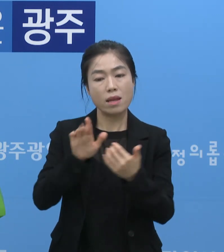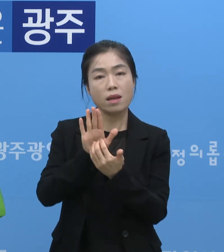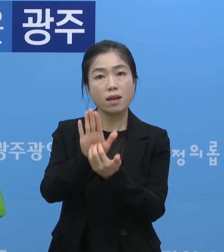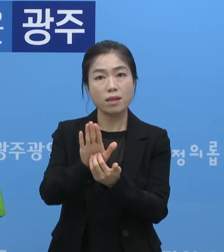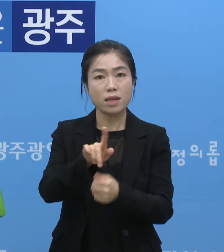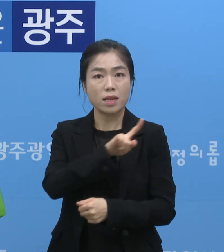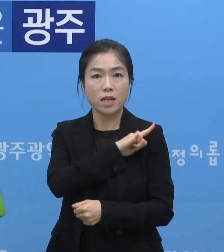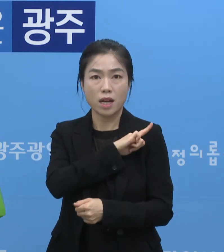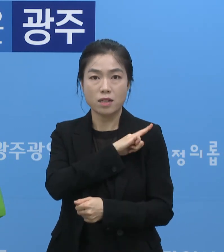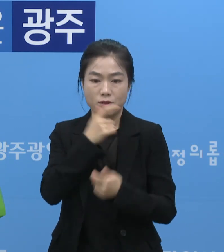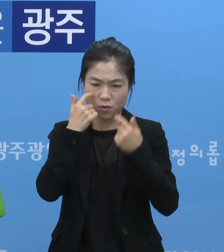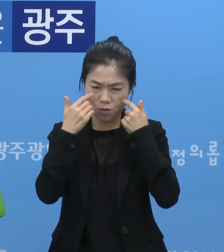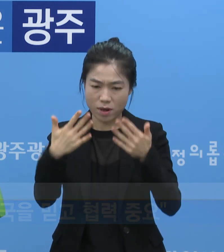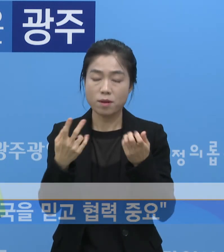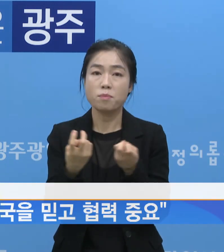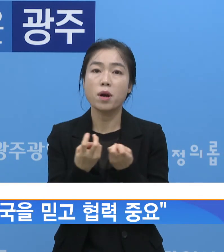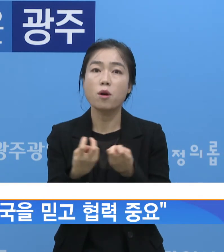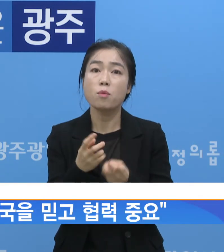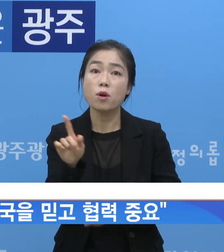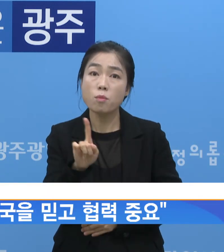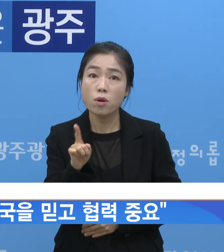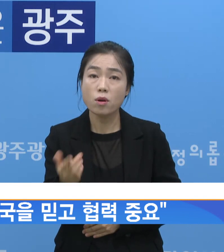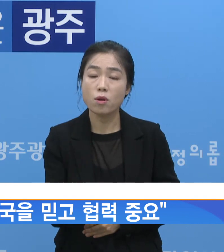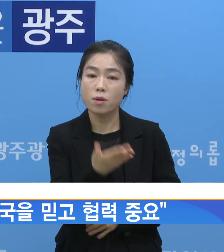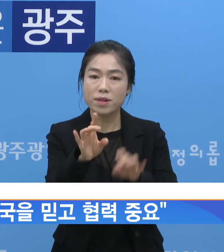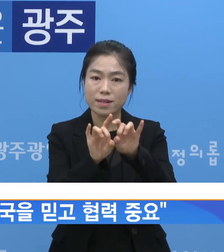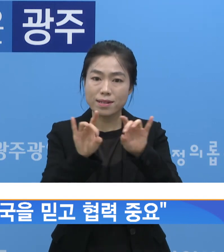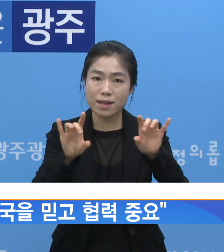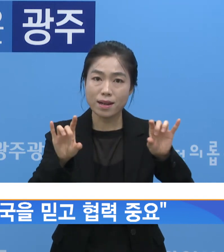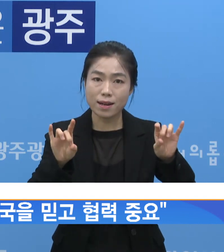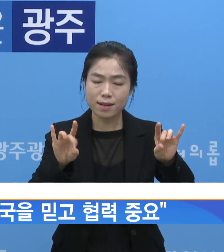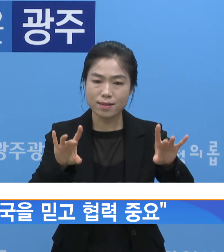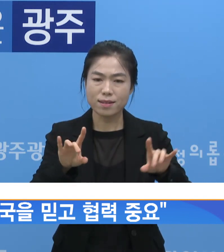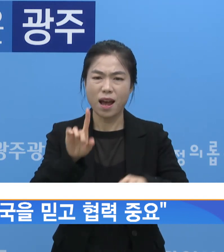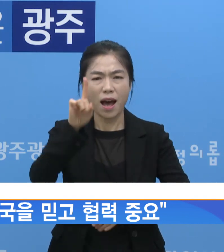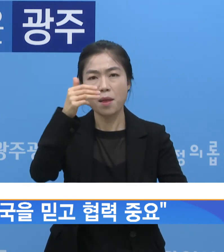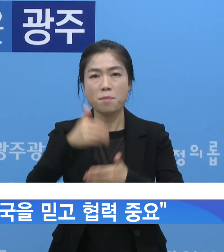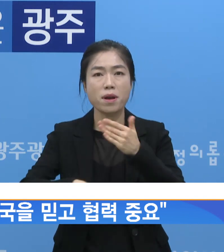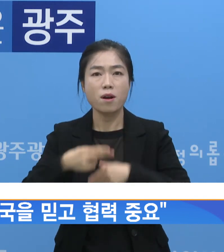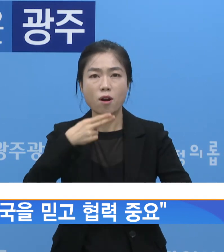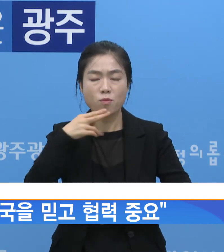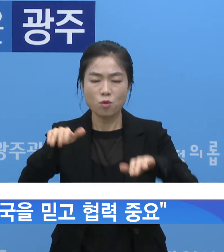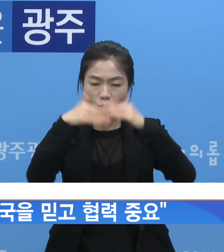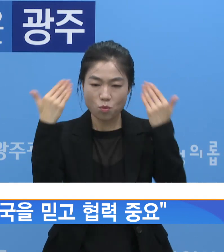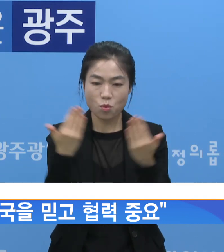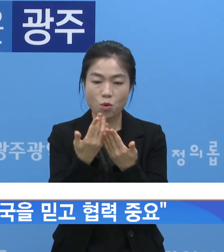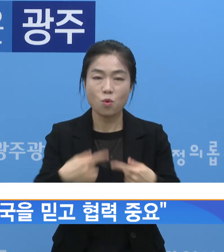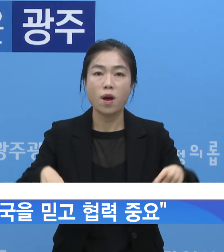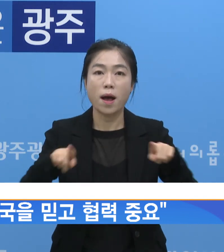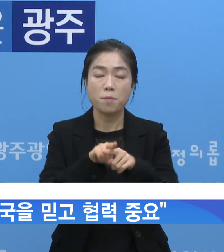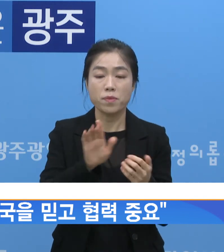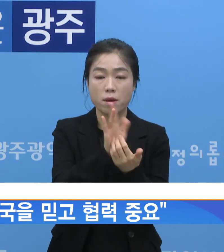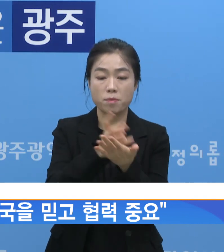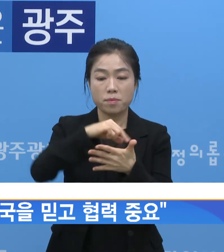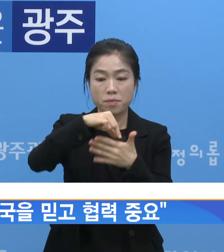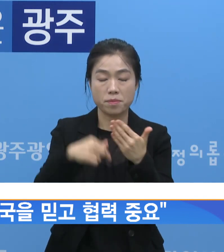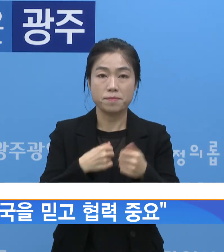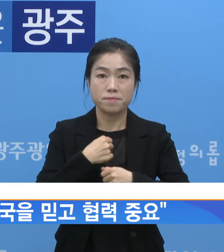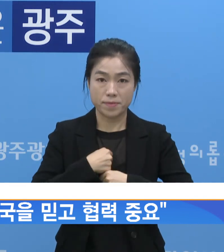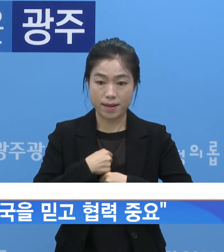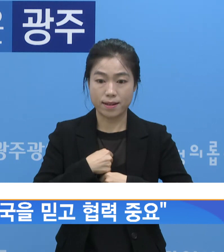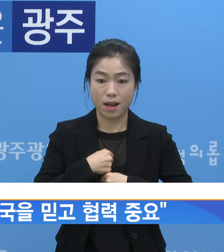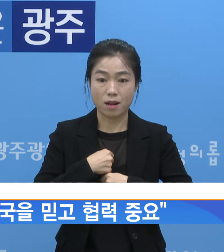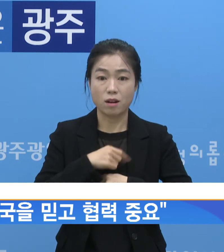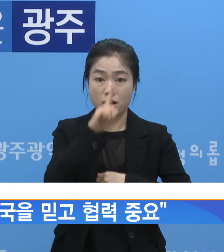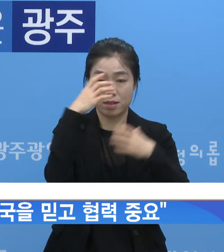막는 가장 확실한 길은 시민 각자가 예외 없이 방역수칙을 지키고 방역당국을